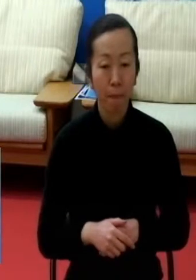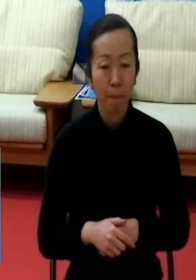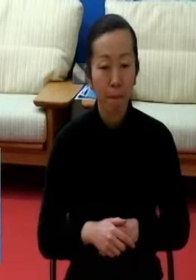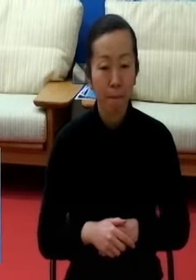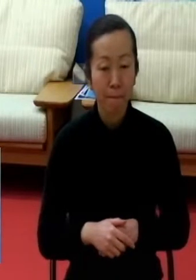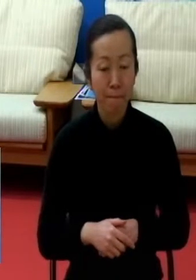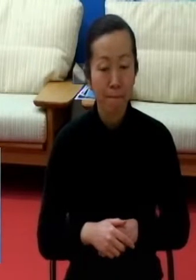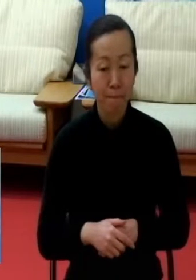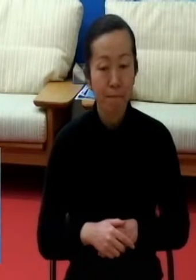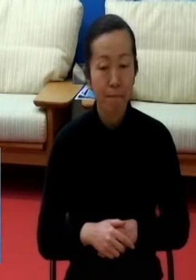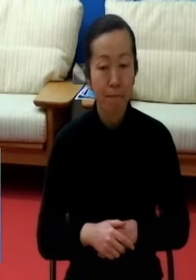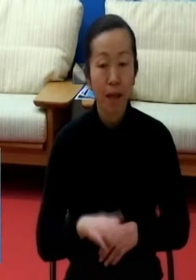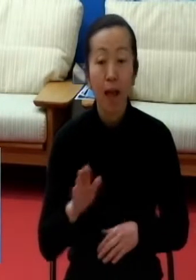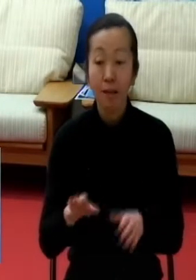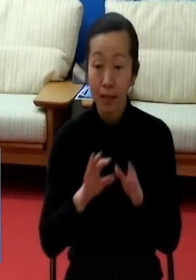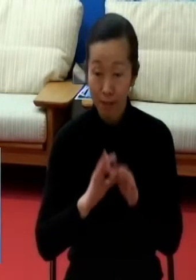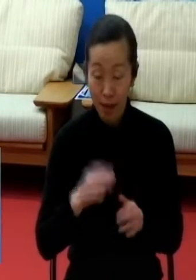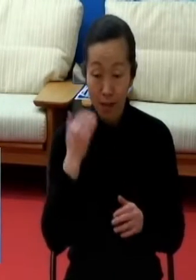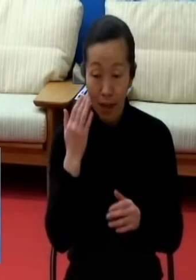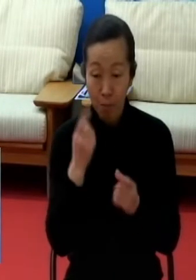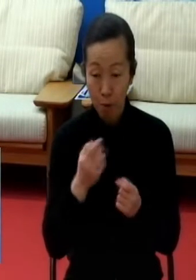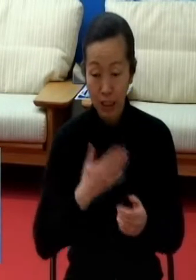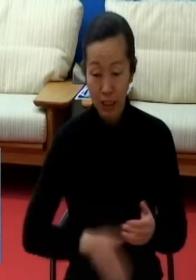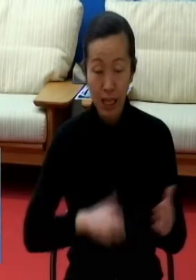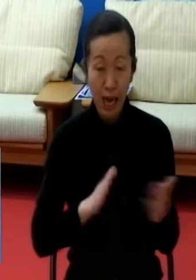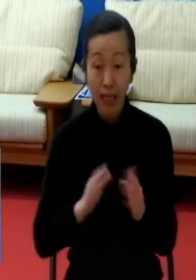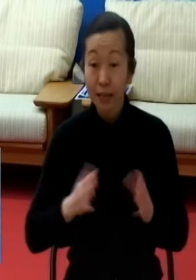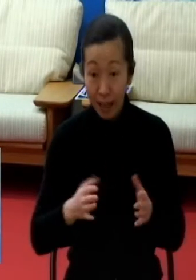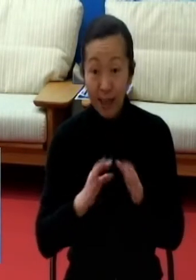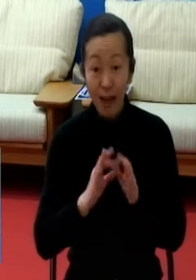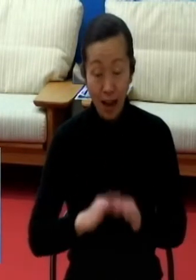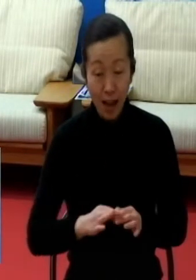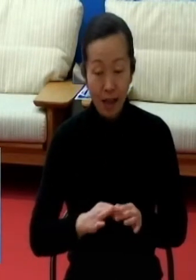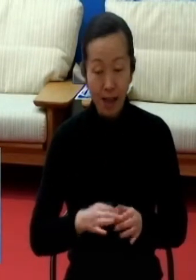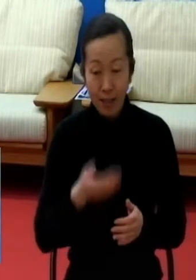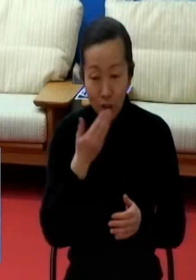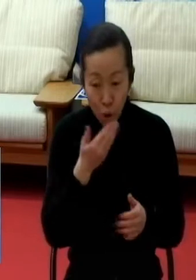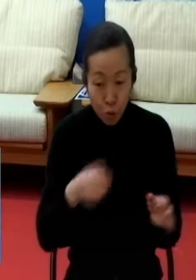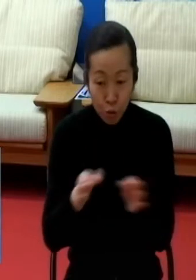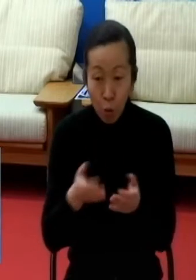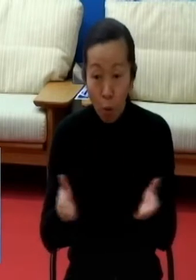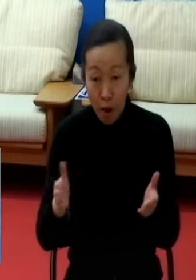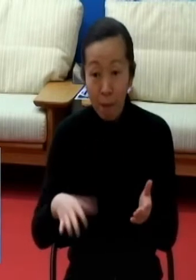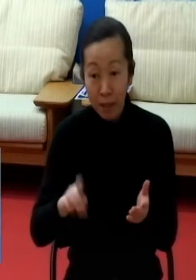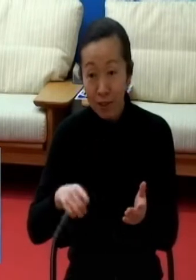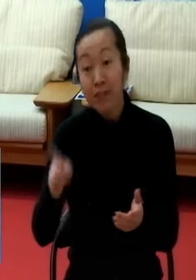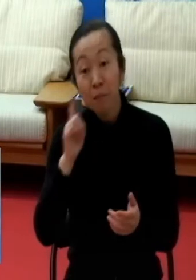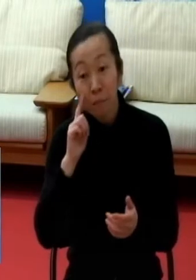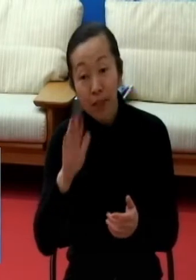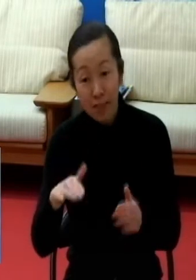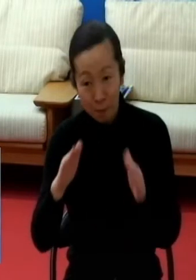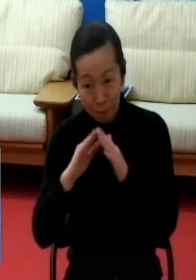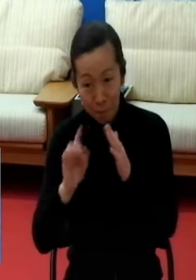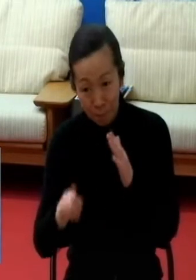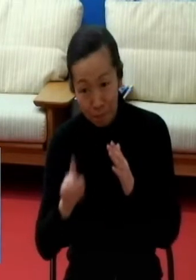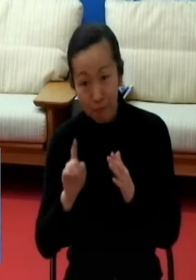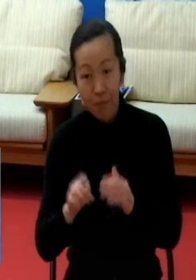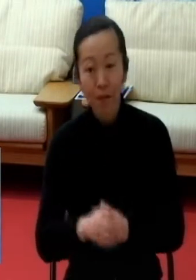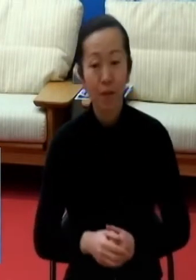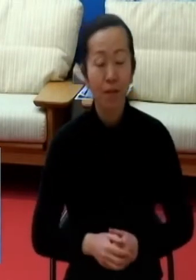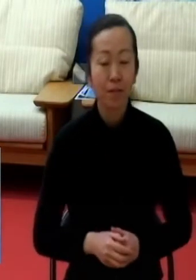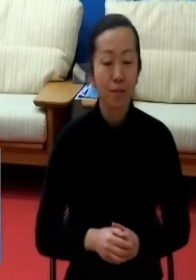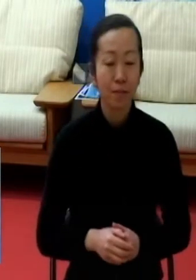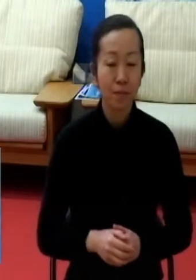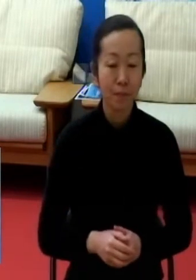없으니까 식당을 찾아갈 거예요. ですから誰も知ってる人がいないので食堂を訪ねました。 그곳에는 한국 사람이 많지 않아서